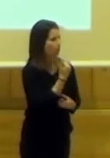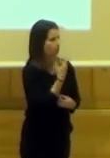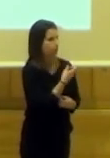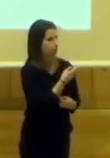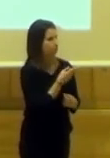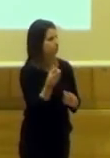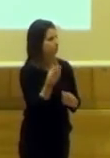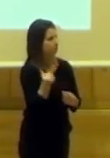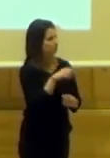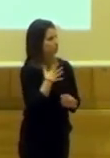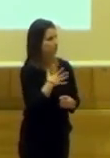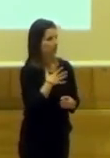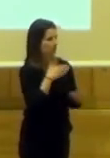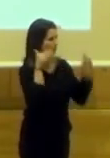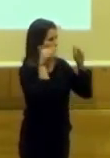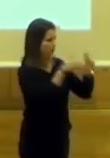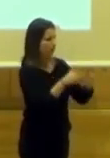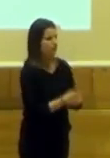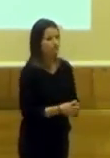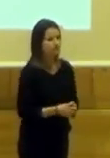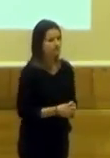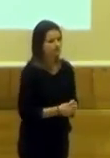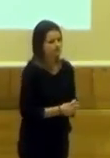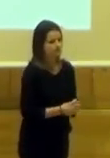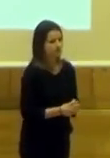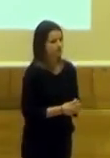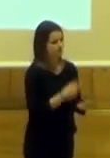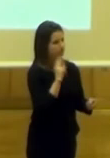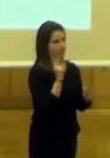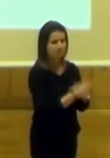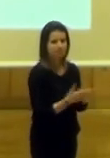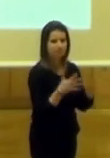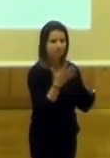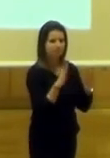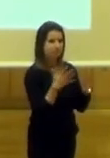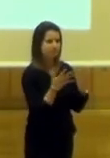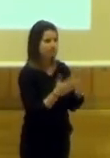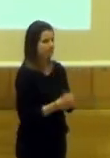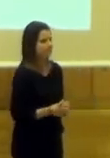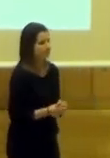pues estaremos encantadas de responderos.